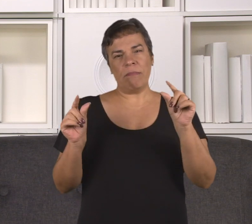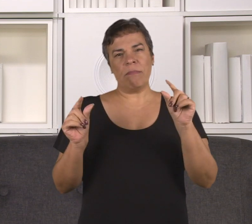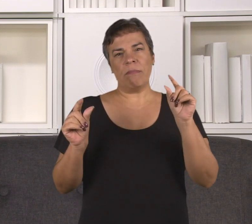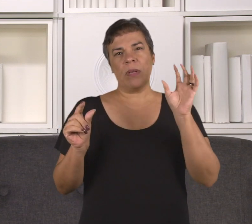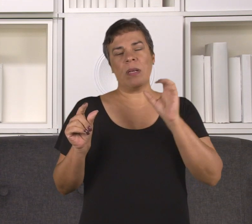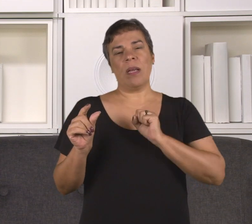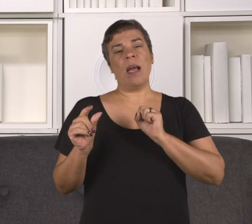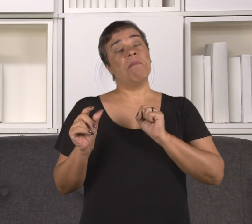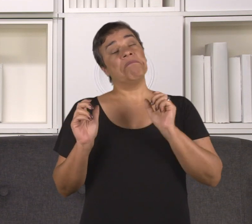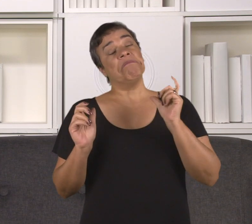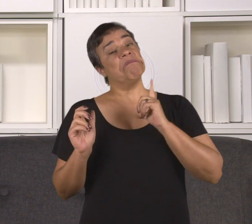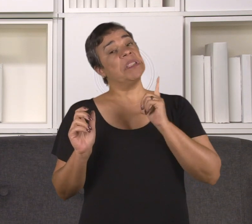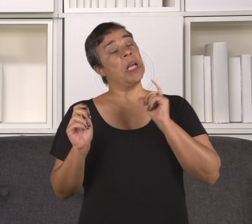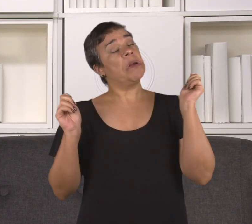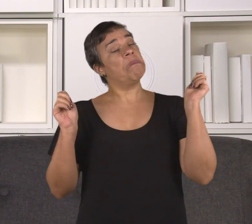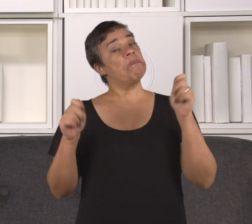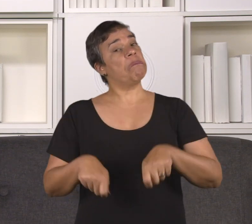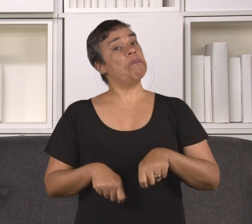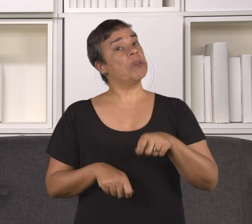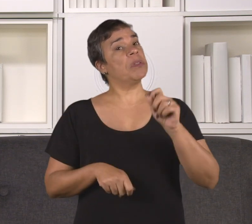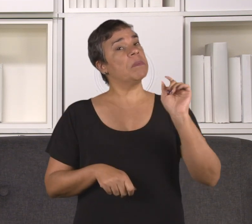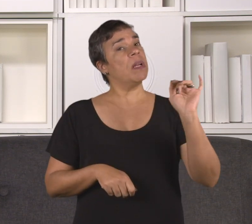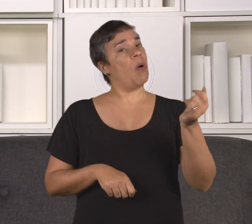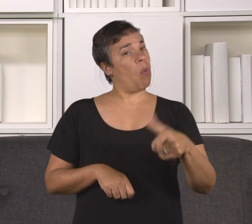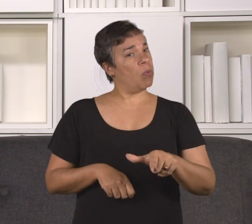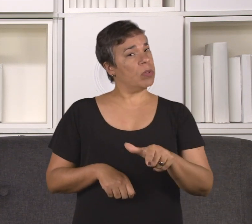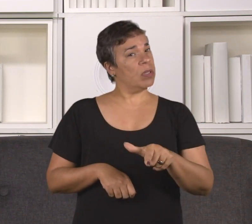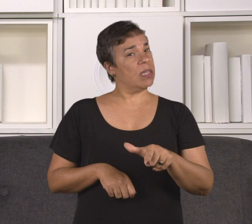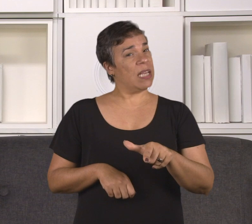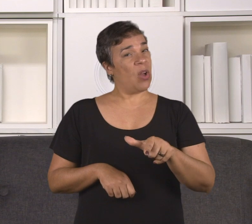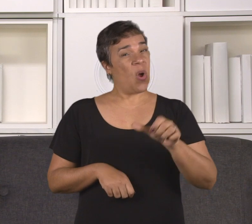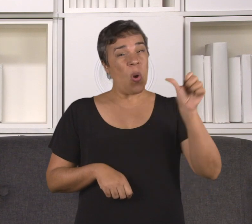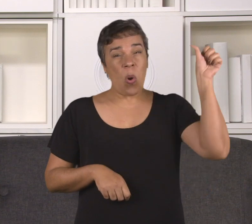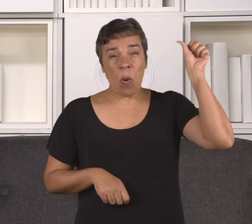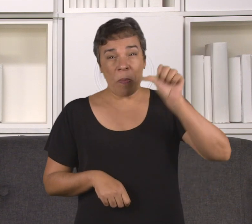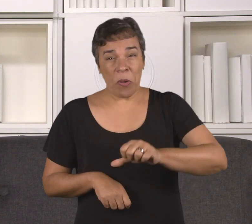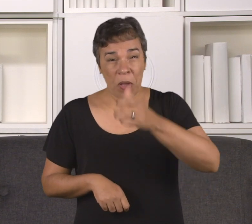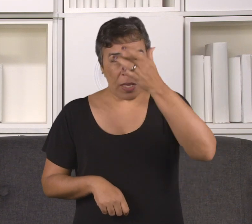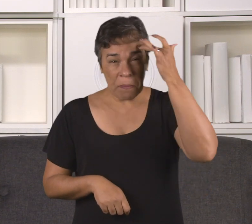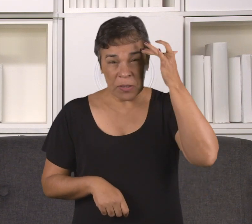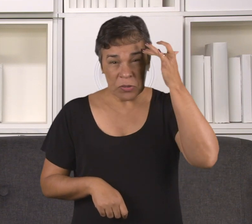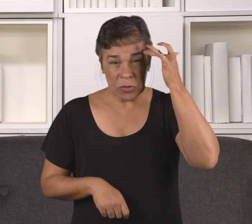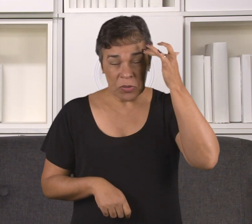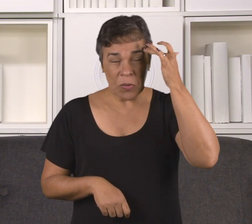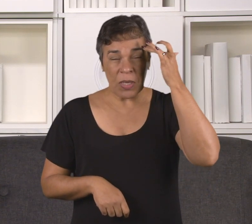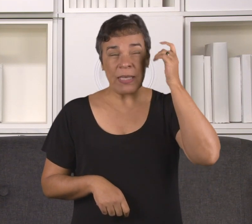Acho que é uma outra possibilidade da gente pensar sobre isso. O pior cego é aquele que pensa que vê.